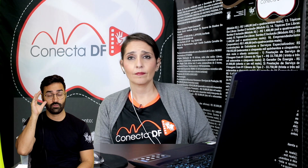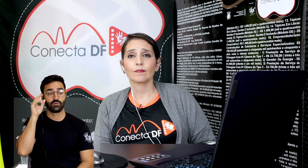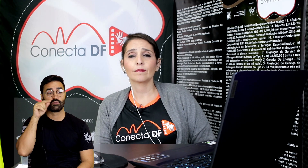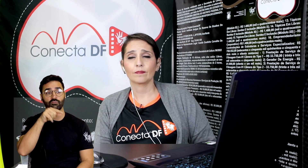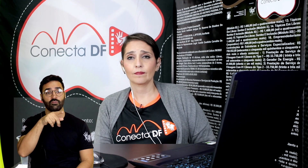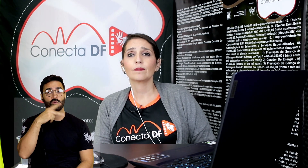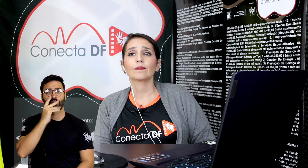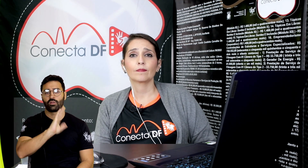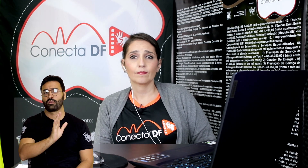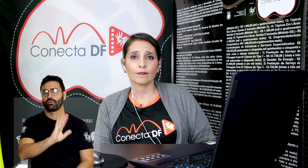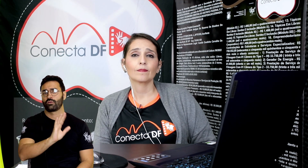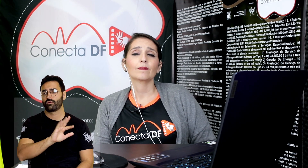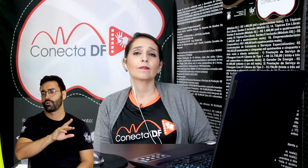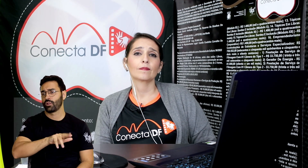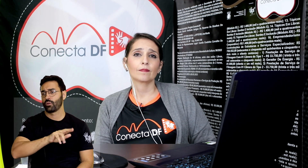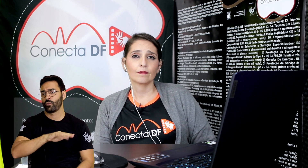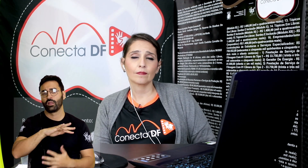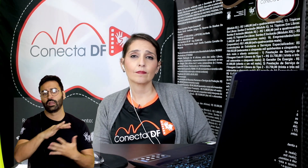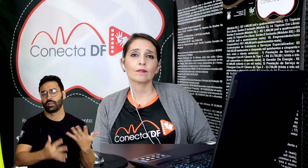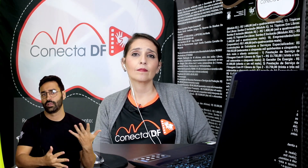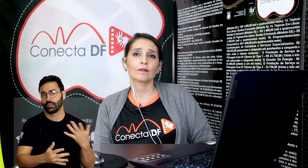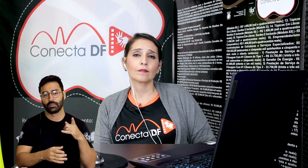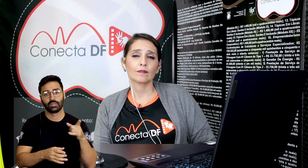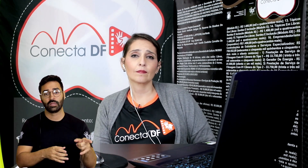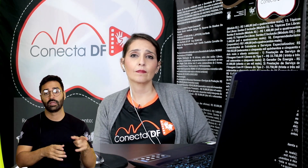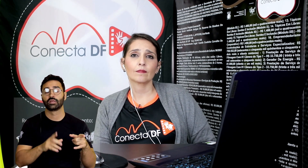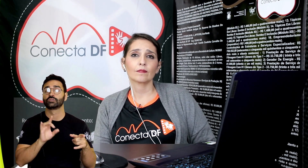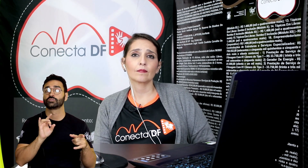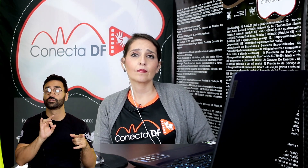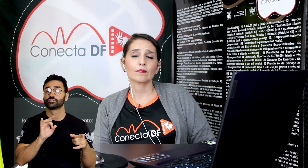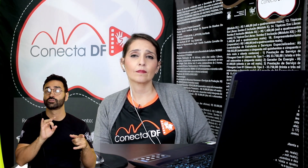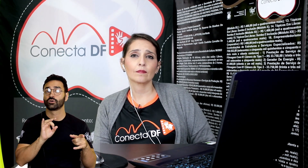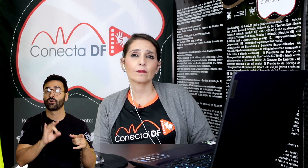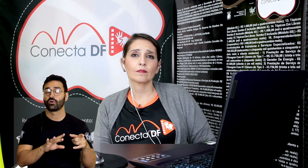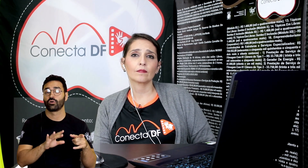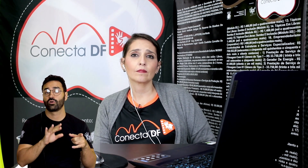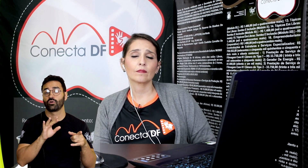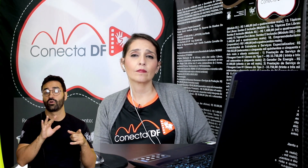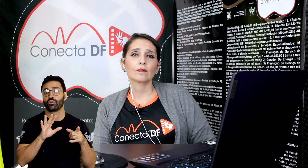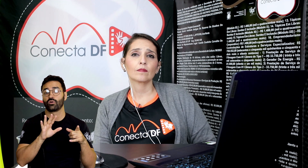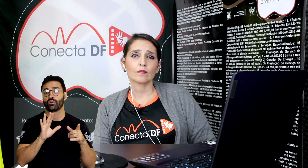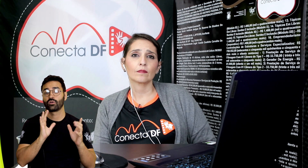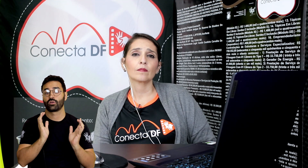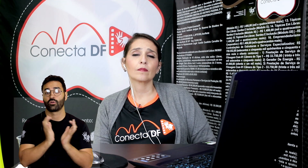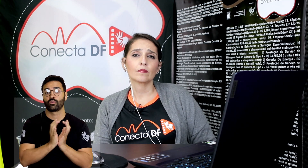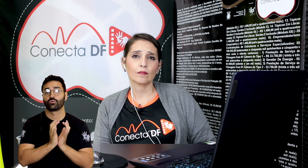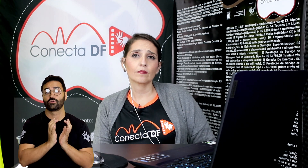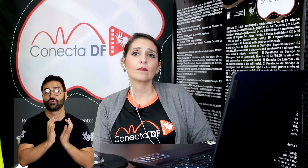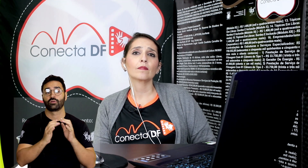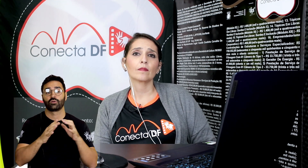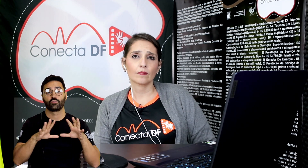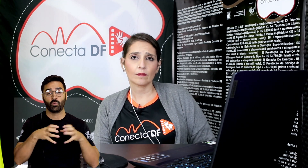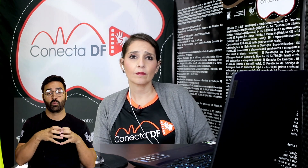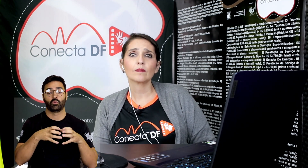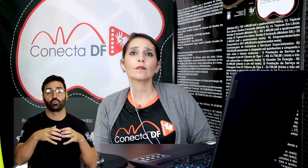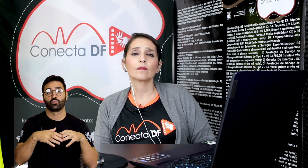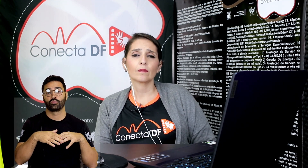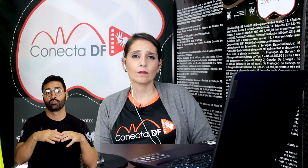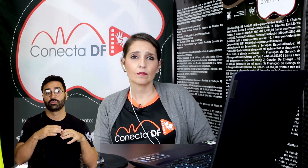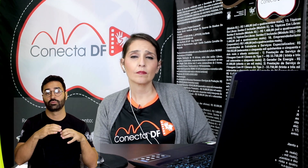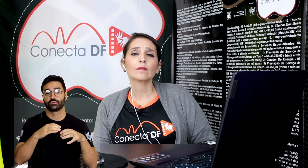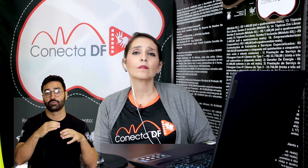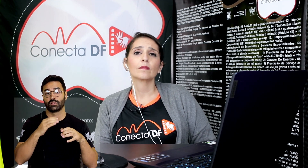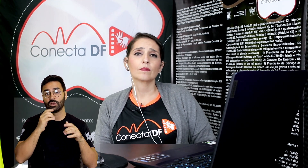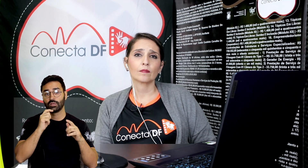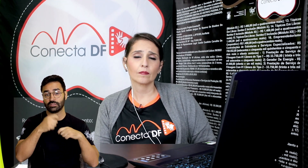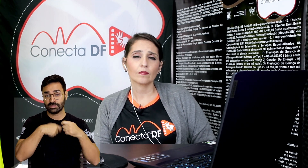que não era Libras, que eles encontraram uma forma deles se comunicarem através de sinais, mas que